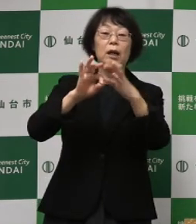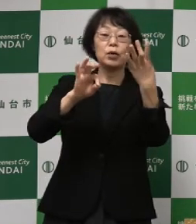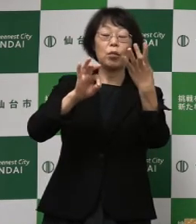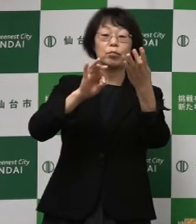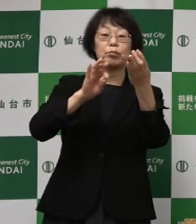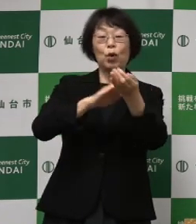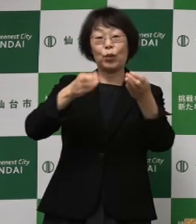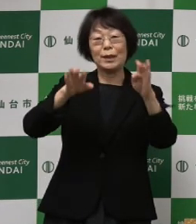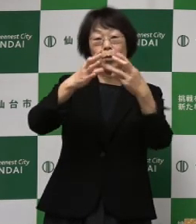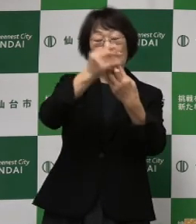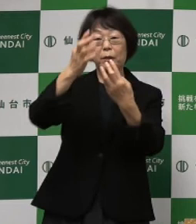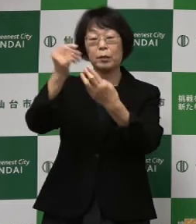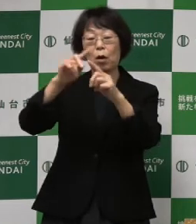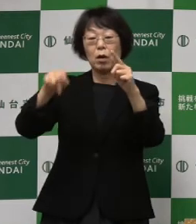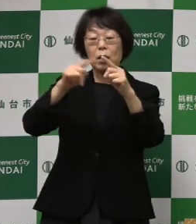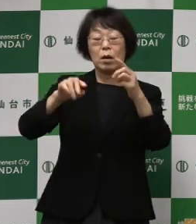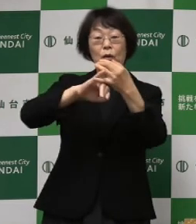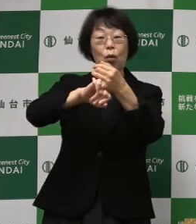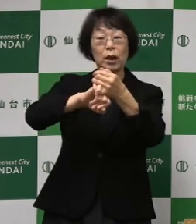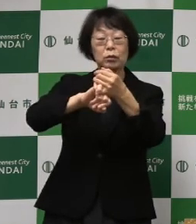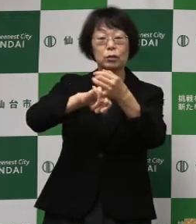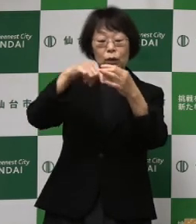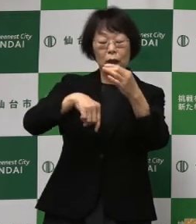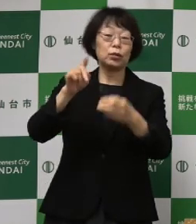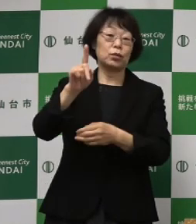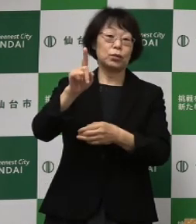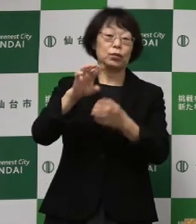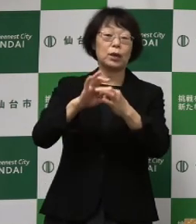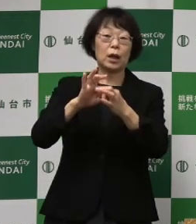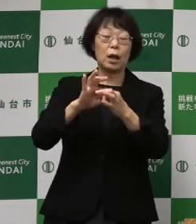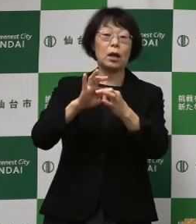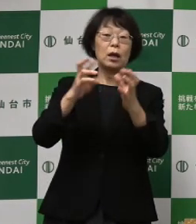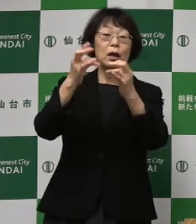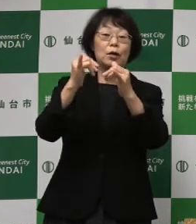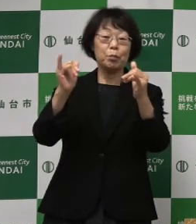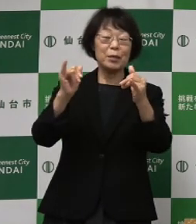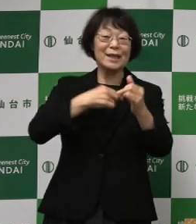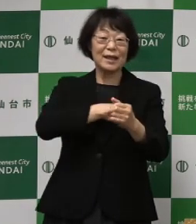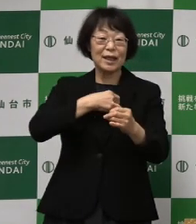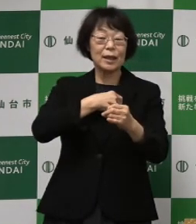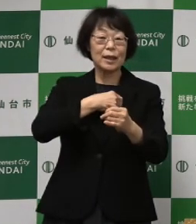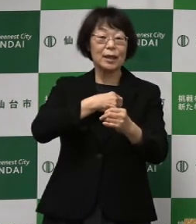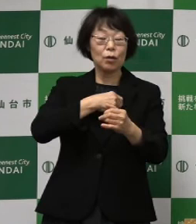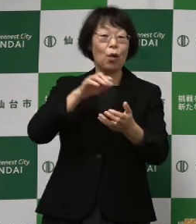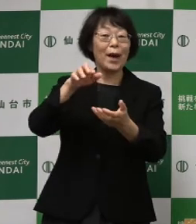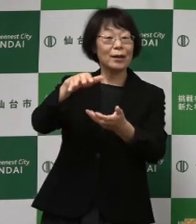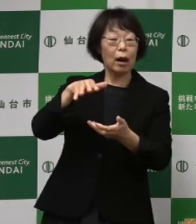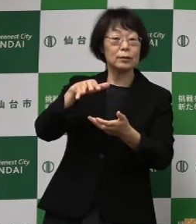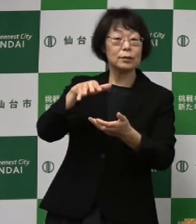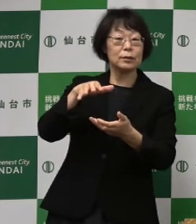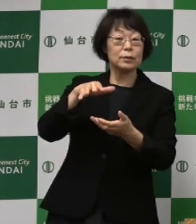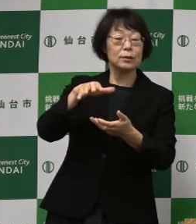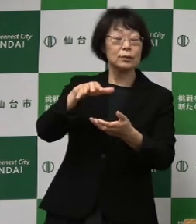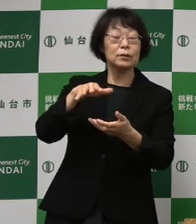、そこに対して圧倒的な民意を得たとも言えるのではないかと思うので、そこにその、矛盾というかですね、ちょっと理解